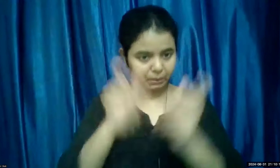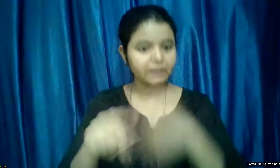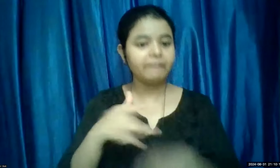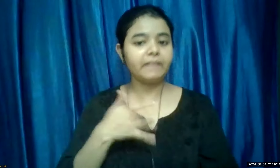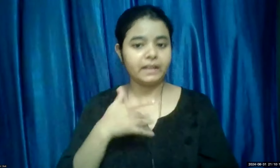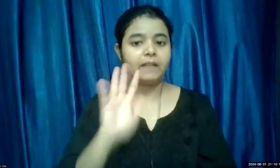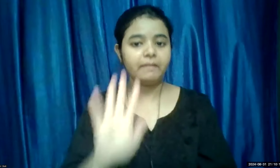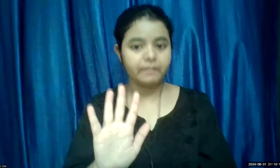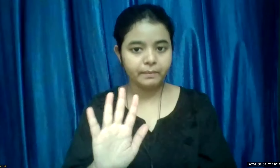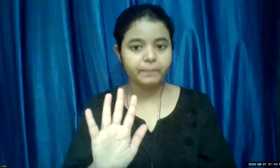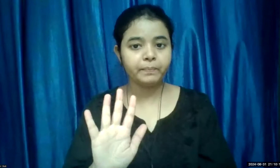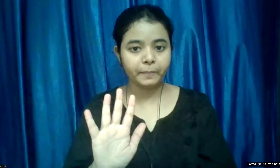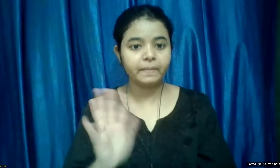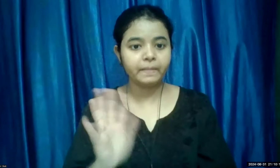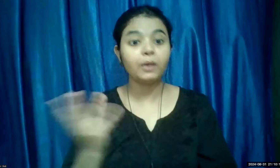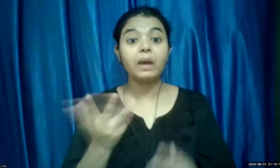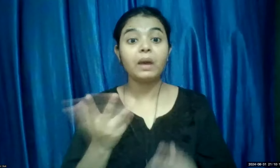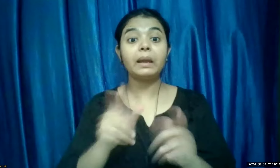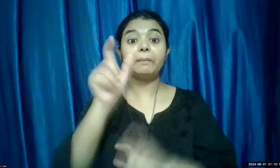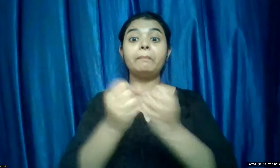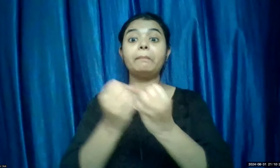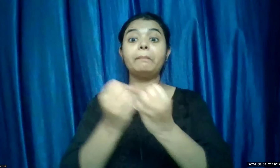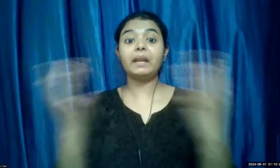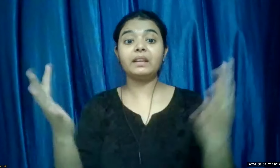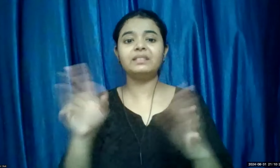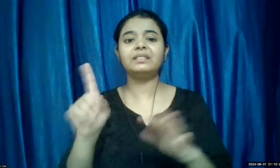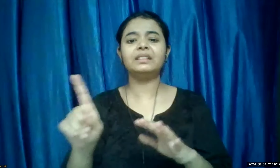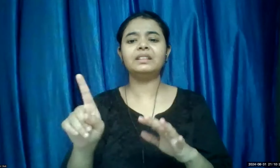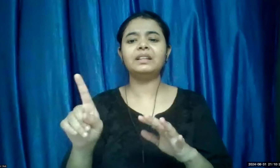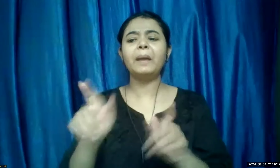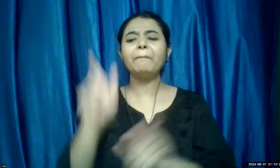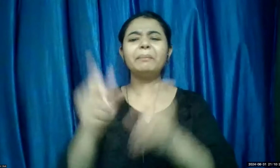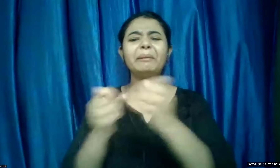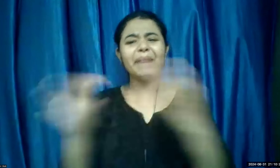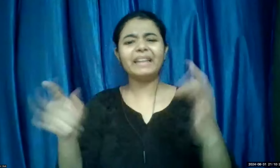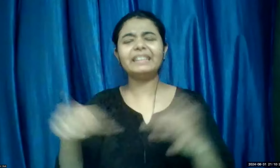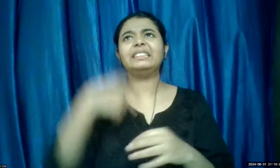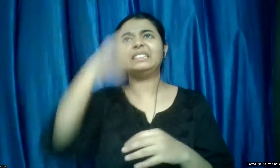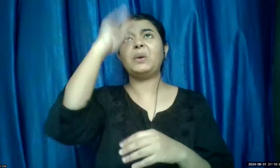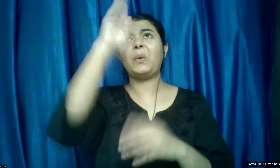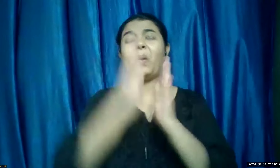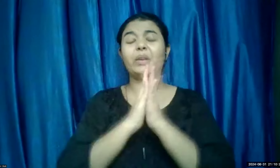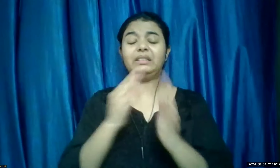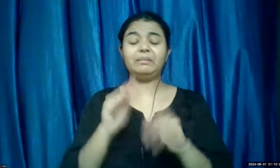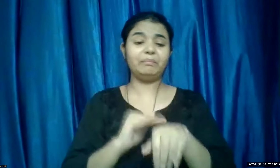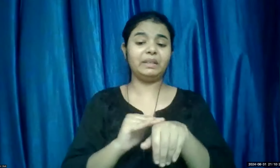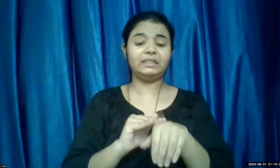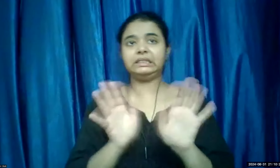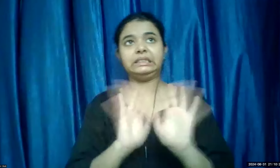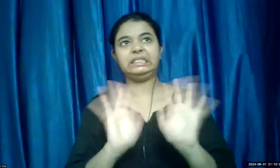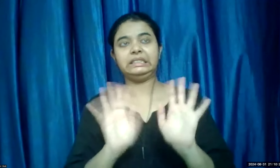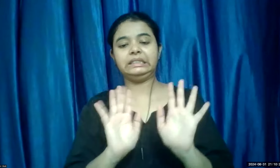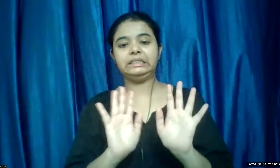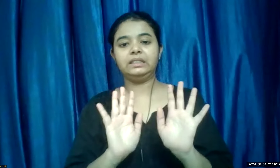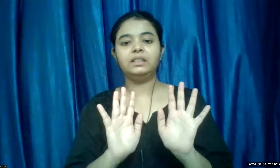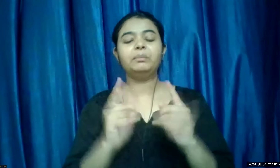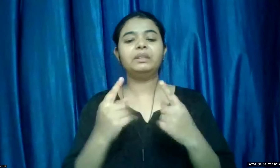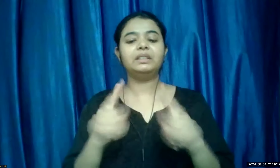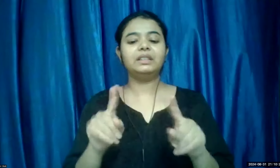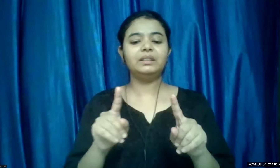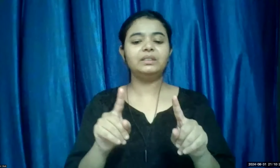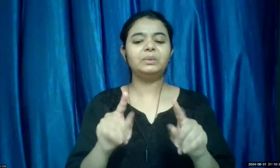ज्यादातर जो लोग हैं वो भगवान की सेवा नहीं करना चाहते, ज्यादातर लोग भगवान की सेवा इसलिए करना